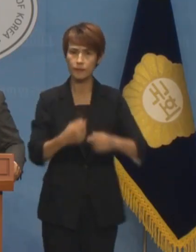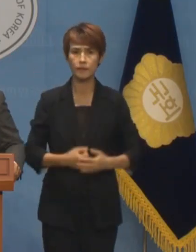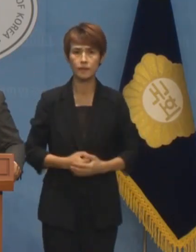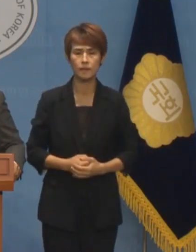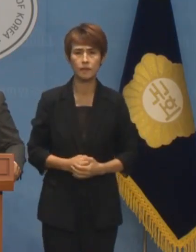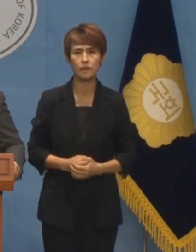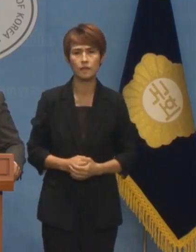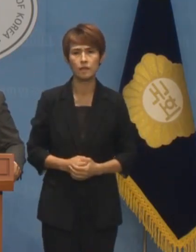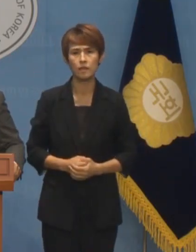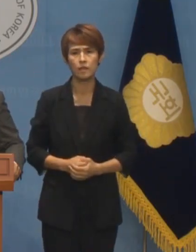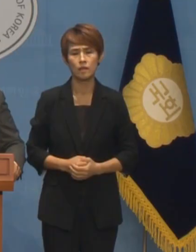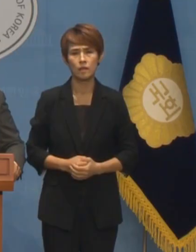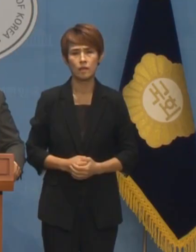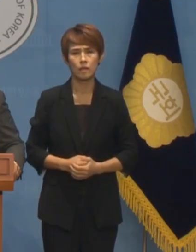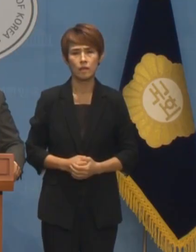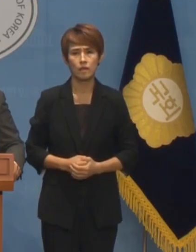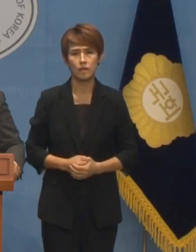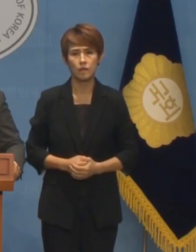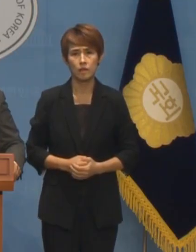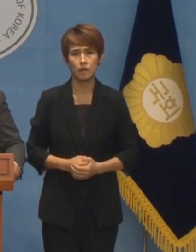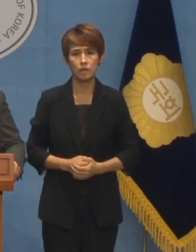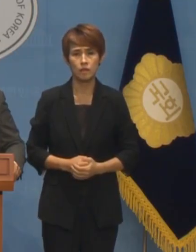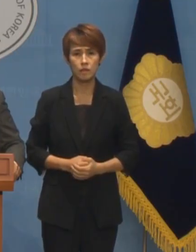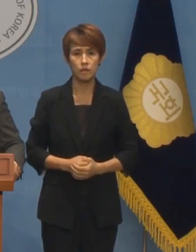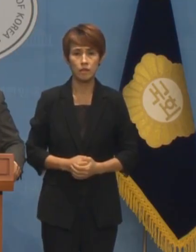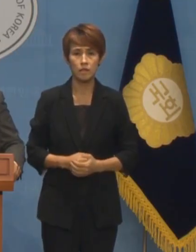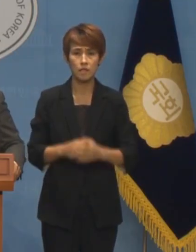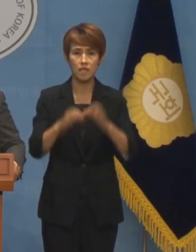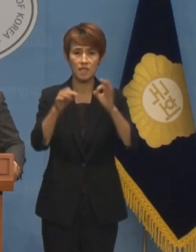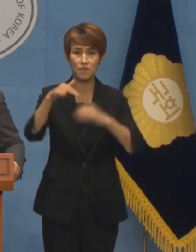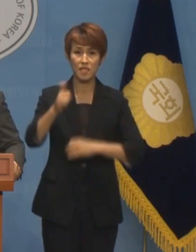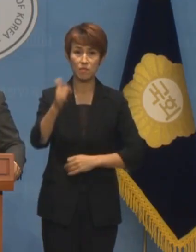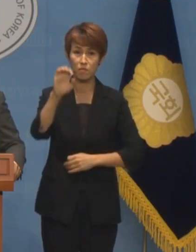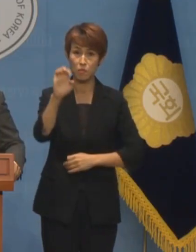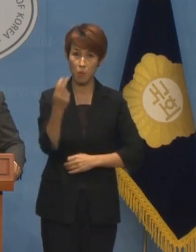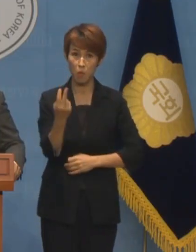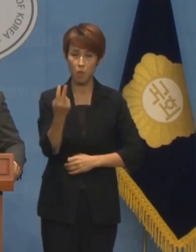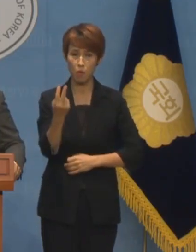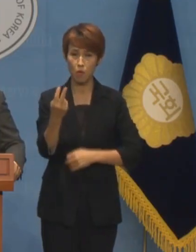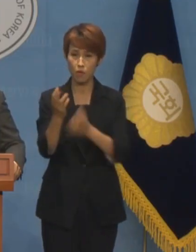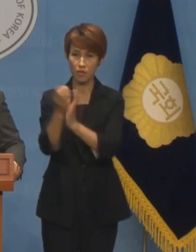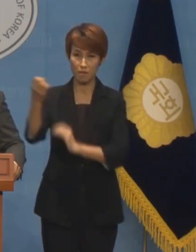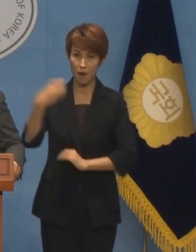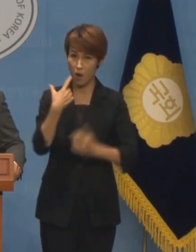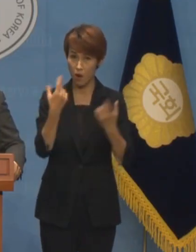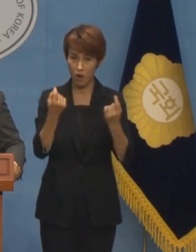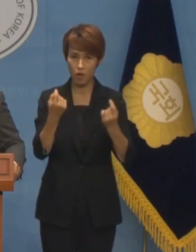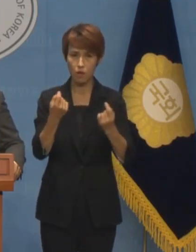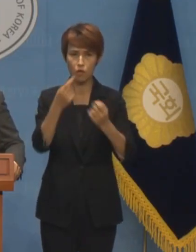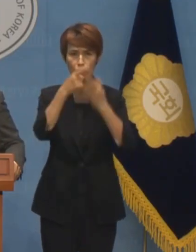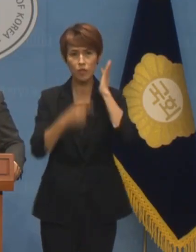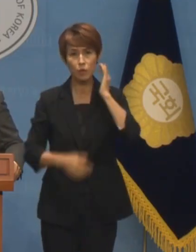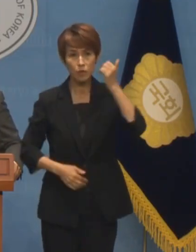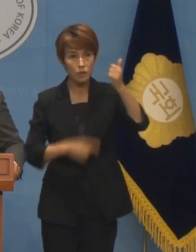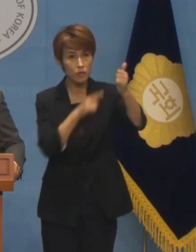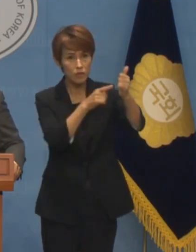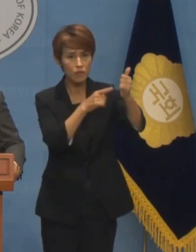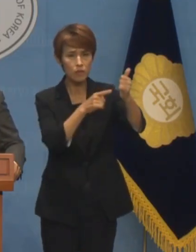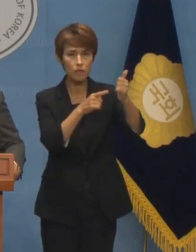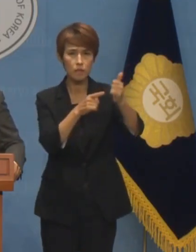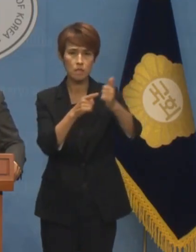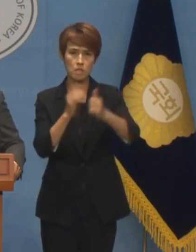없습니다. 이쯤 되면 김진표 전 의장의 언급대로 윤 대통령이